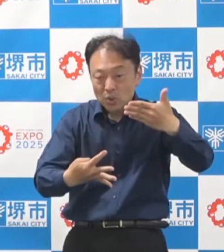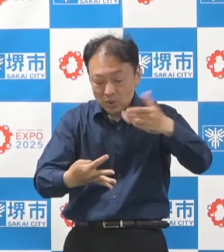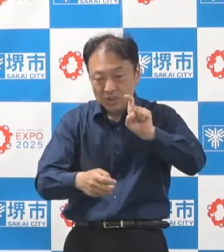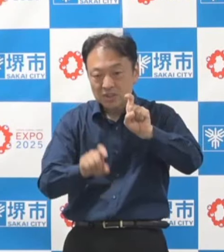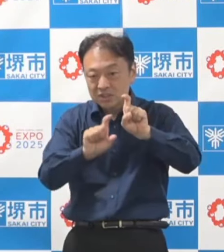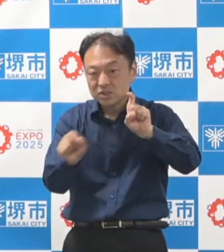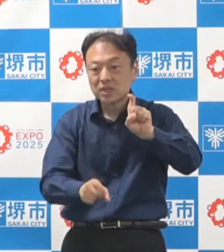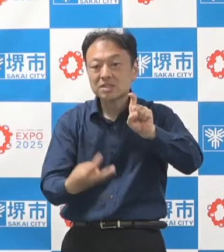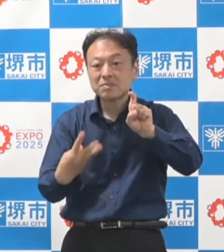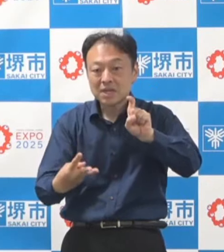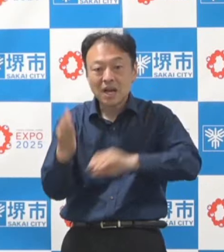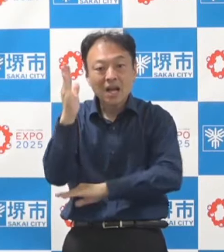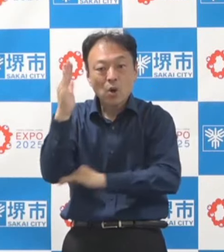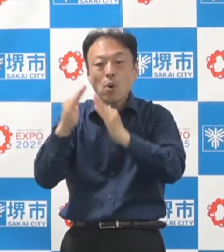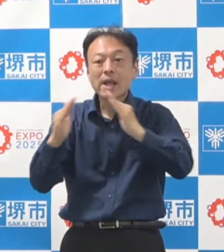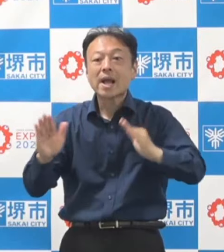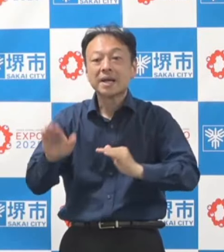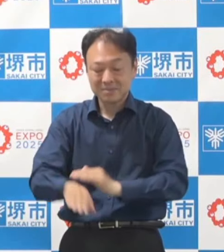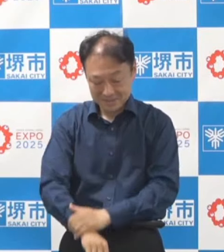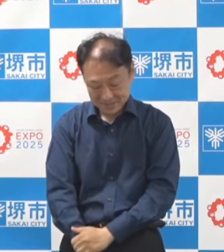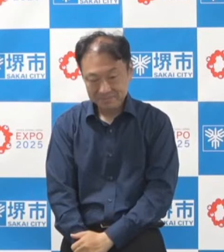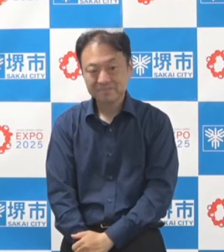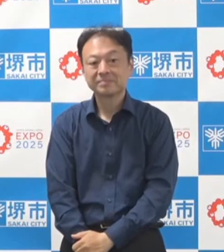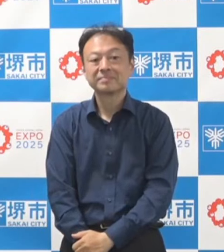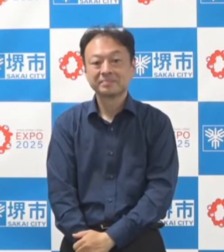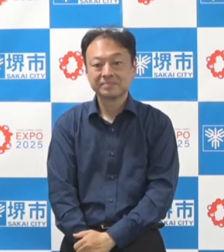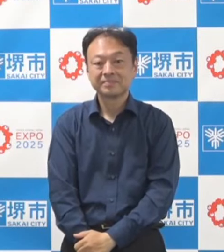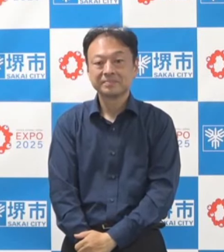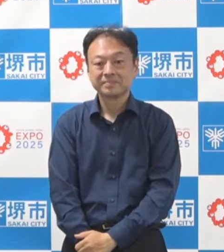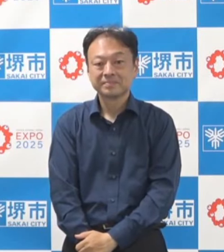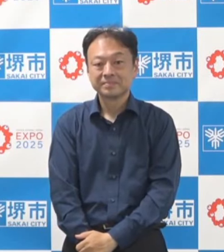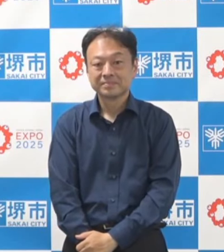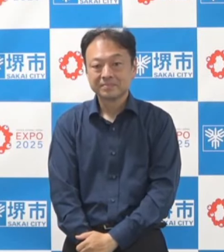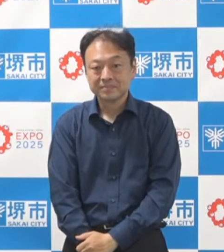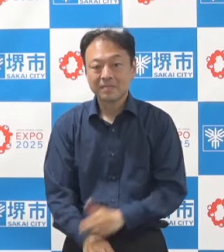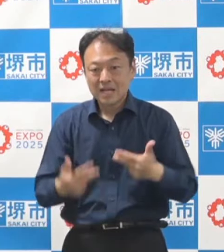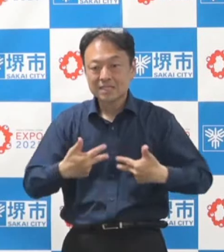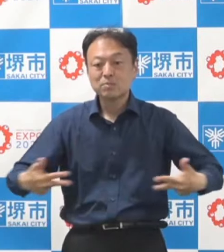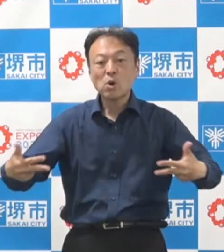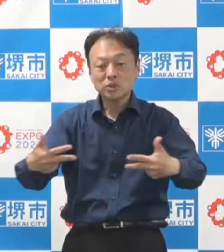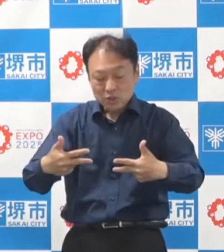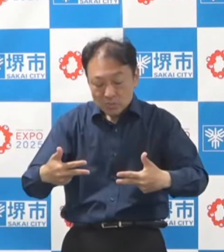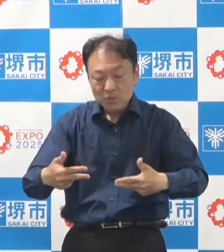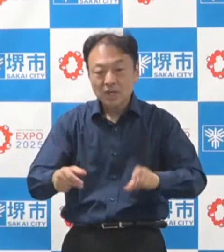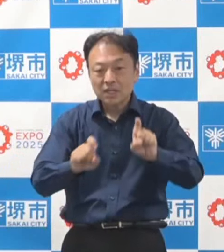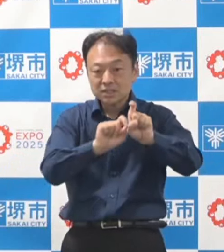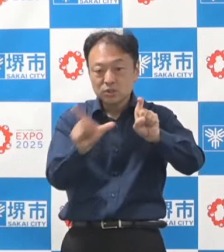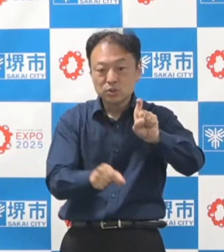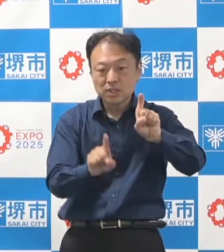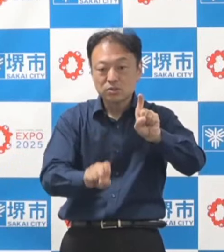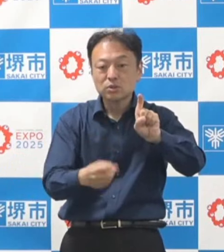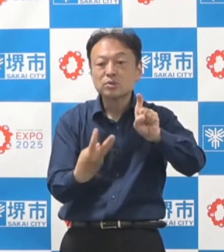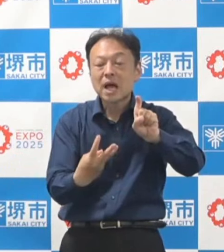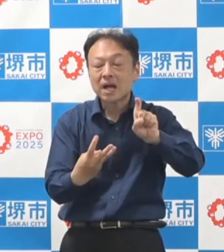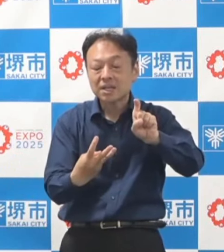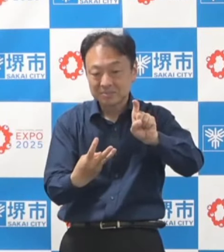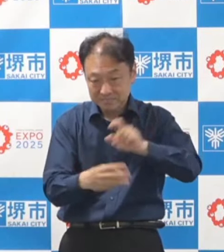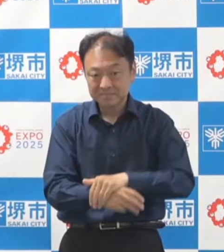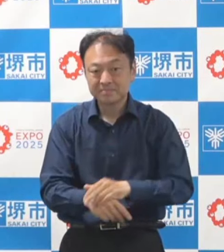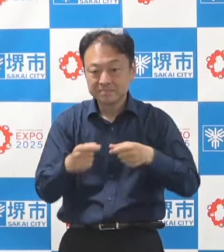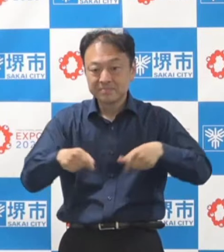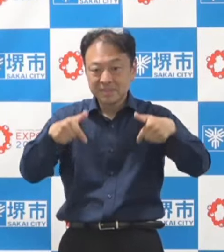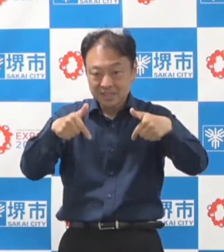ちらが研究経過成果等による講演、またシンポジウム10月の13日、こちらは関